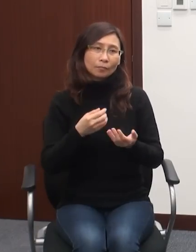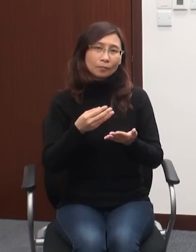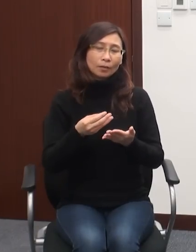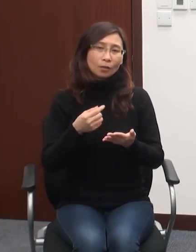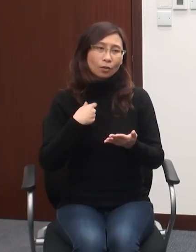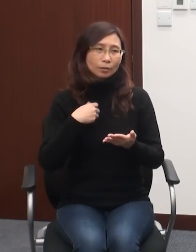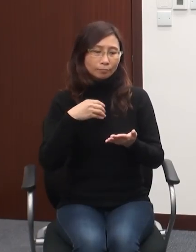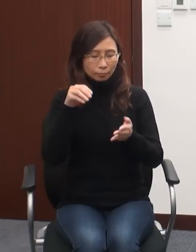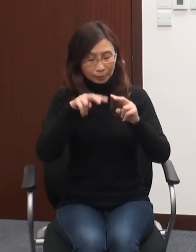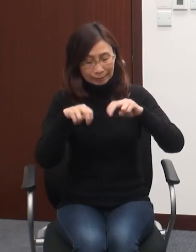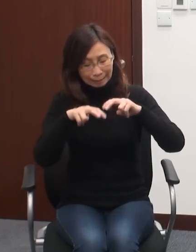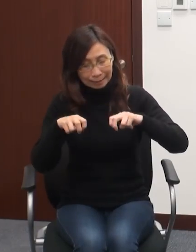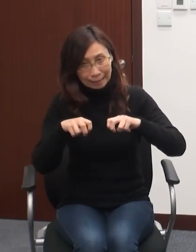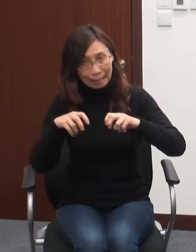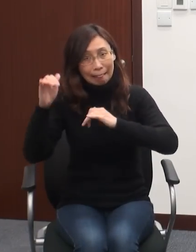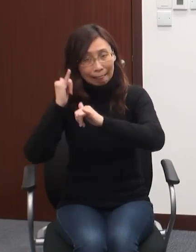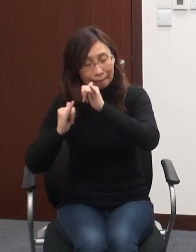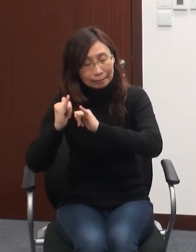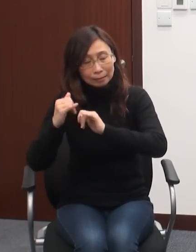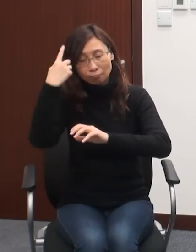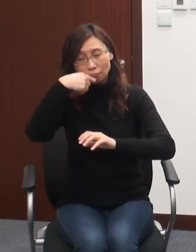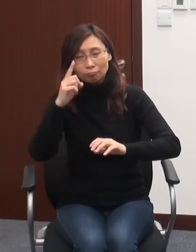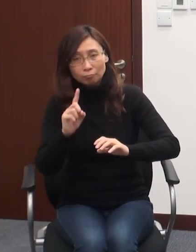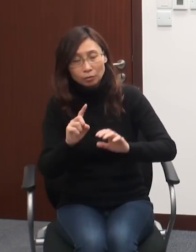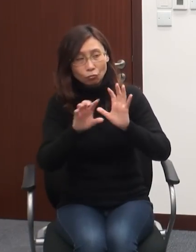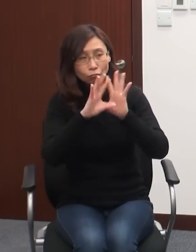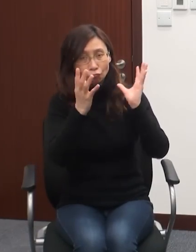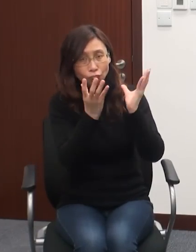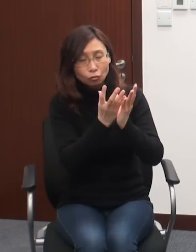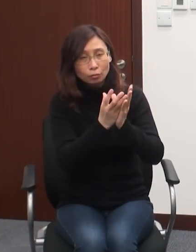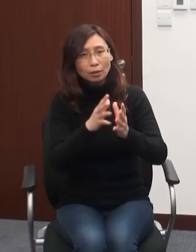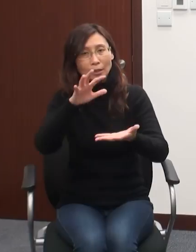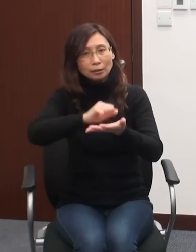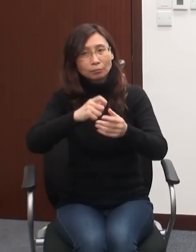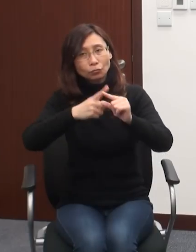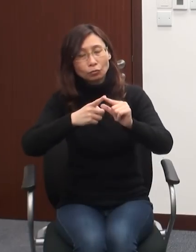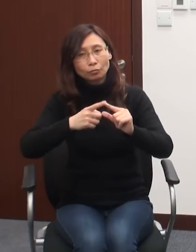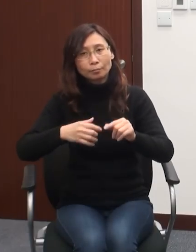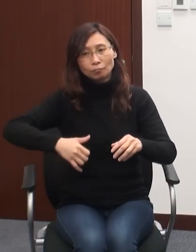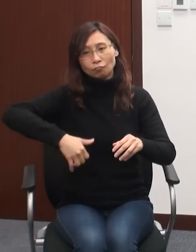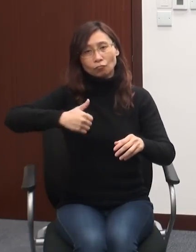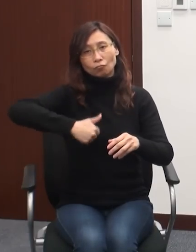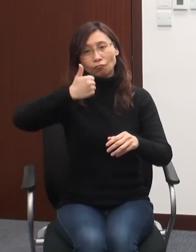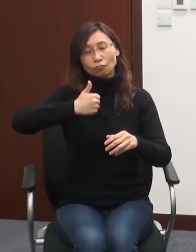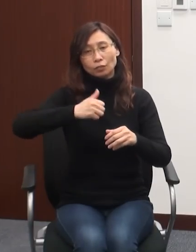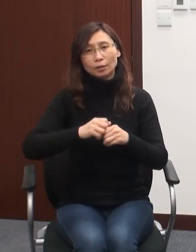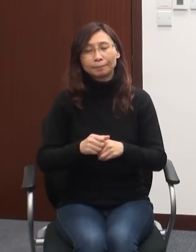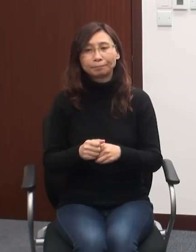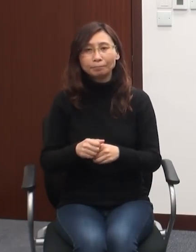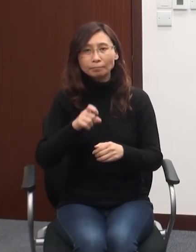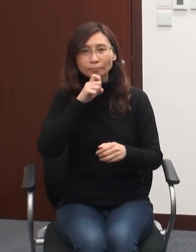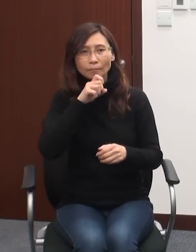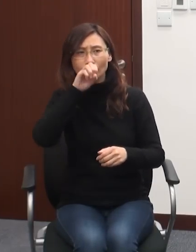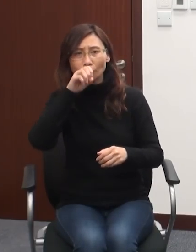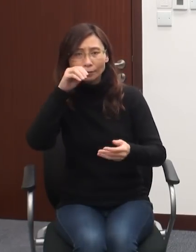上有邊個泛民主黨派，有邊個佔中領袖曾經係正式